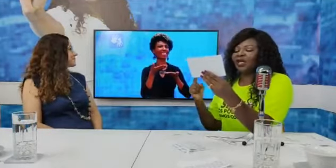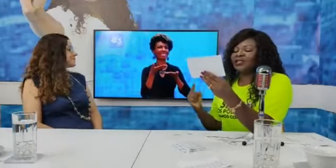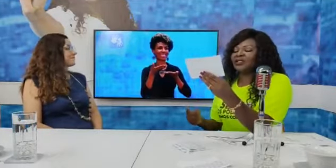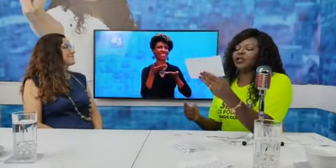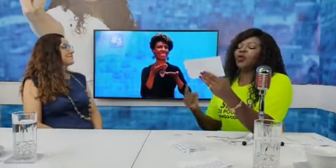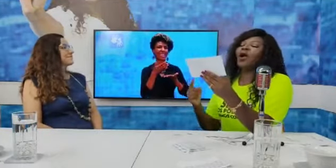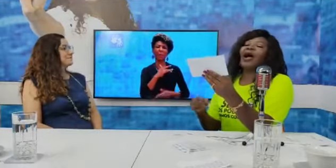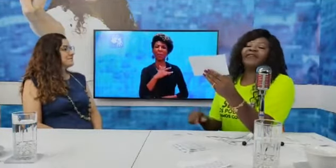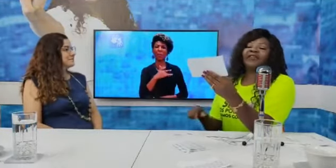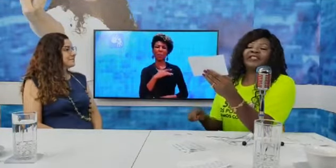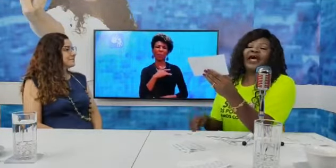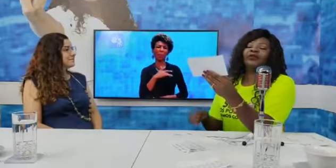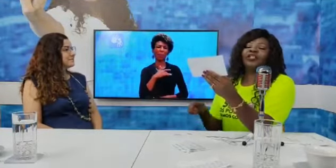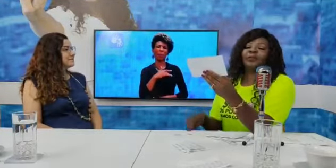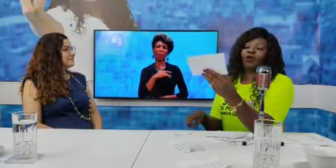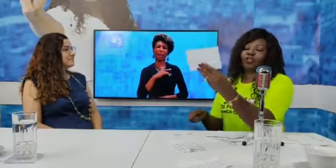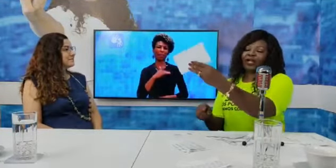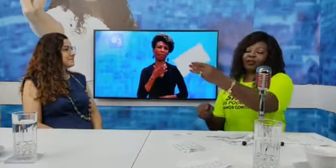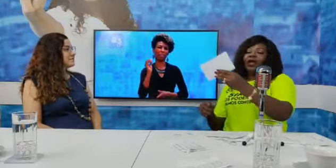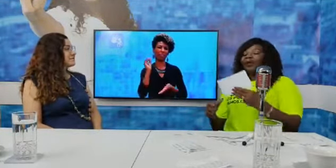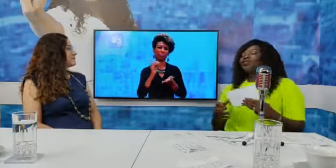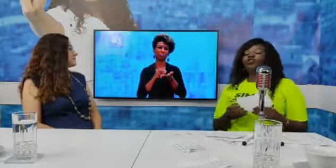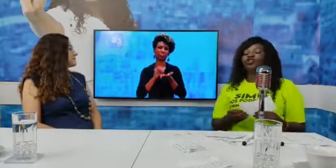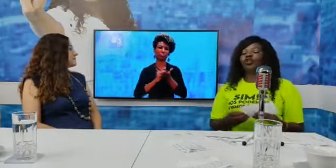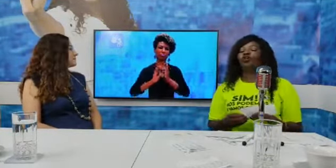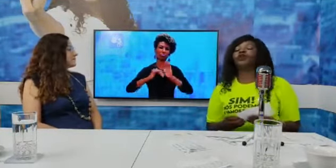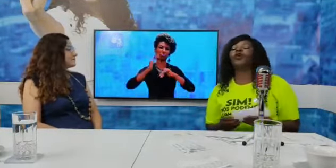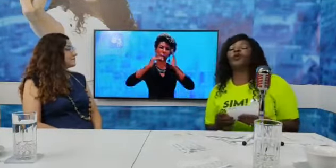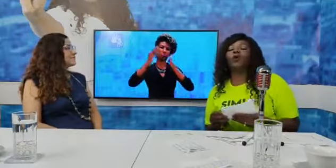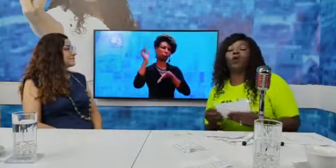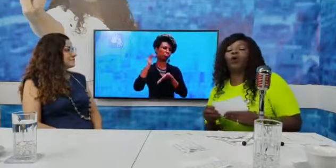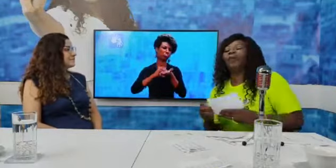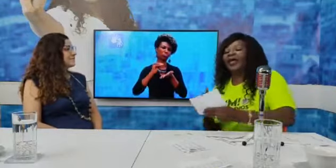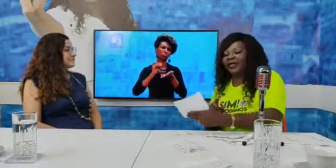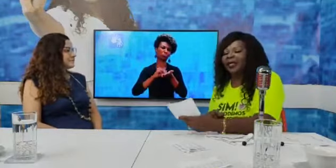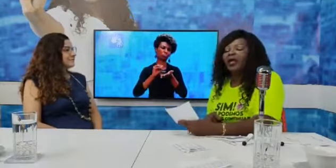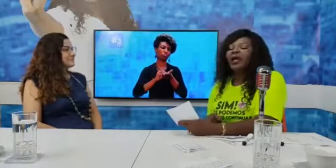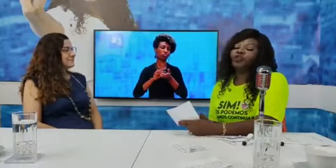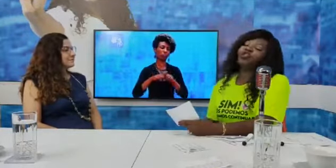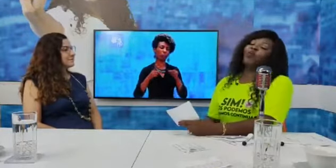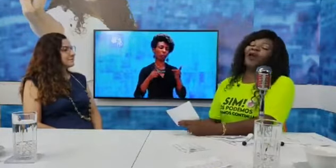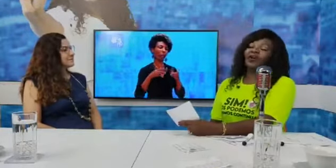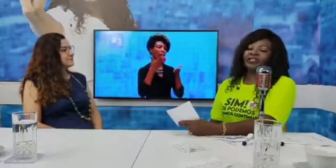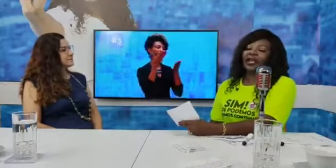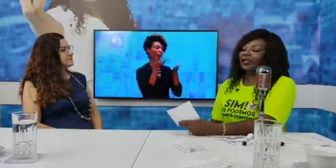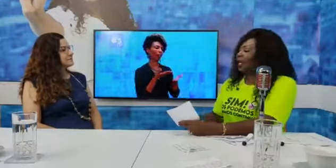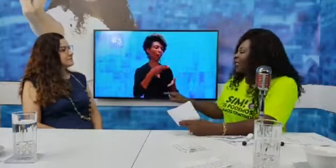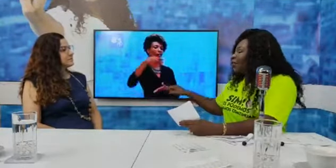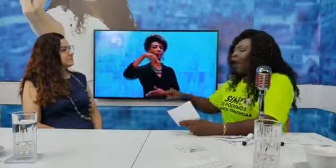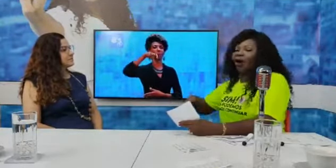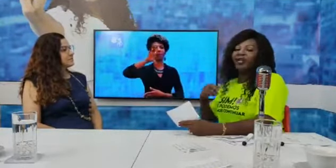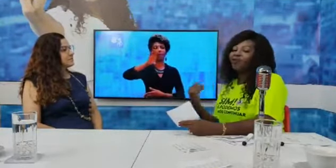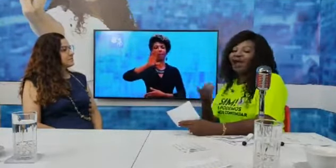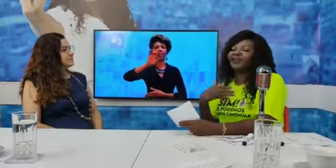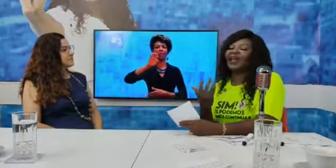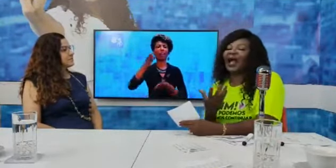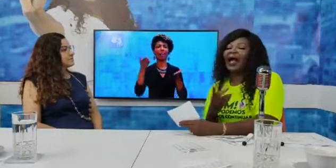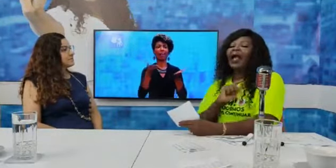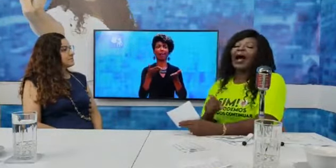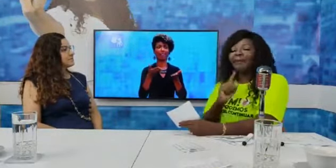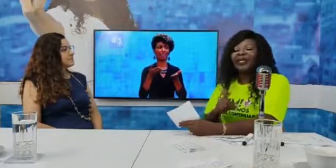não ter sido avançado esse projeto. Mas eu te digo, viu, Meire? Eu digo para você que esse programa não